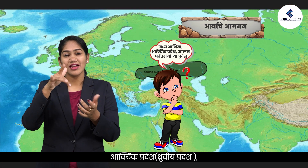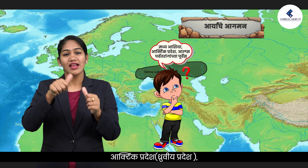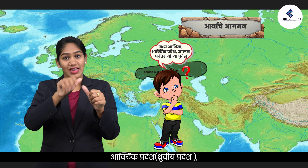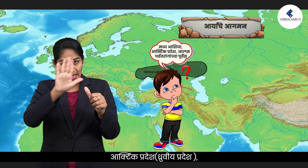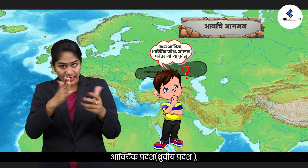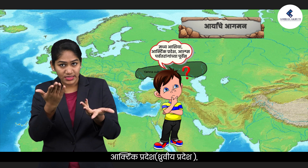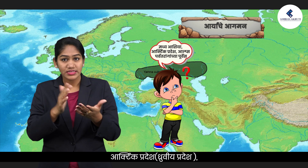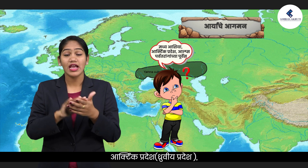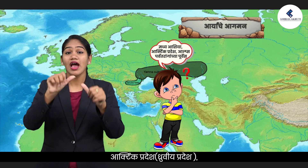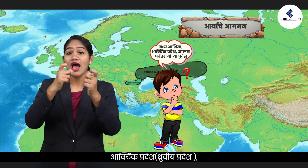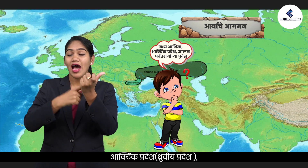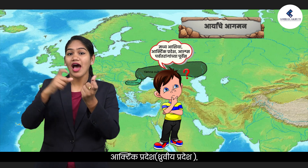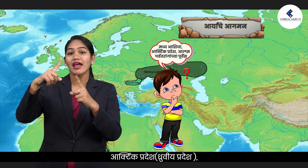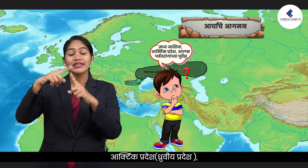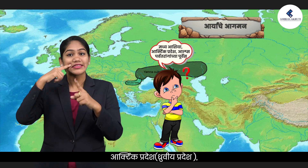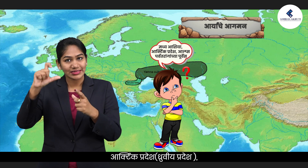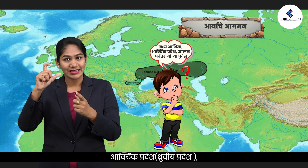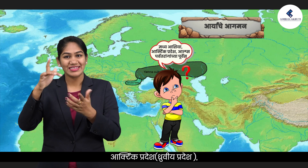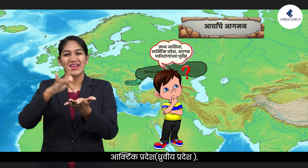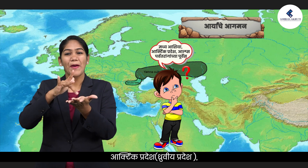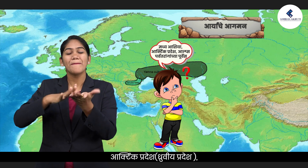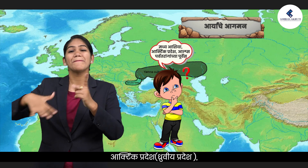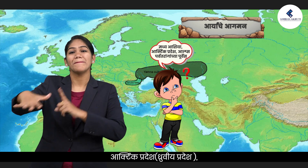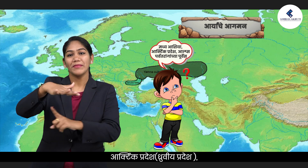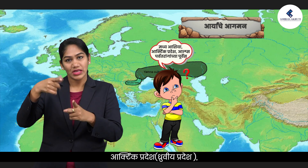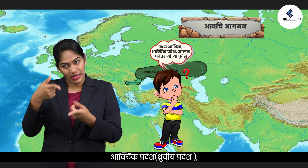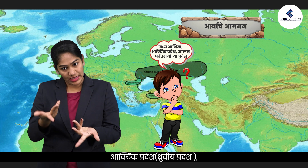आर्क्टिक प्रदेश, ध्रुवीय प्रदेश,